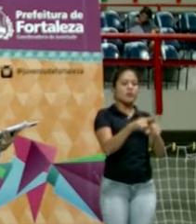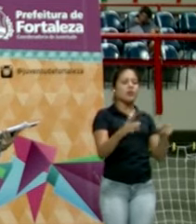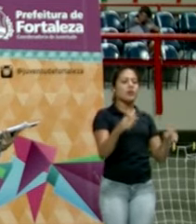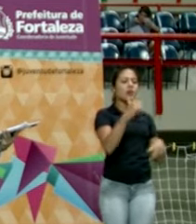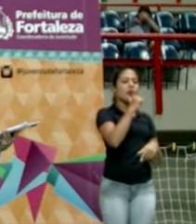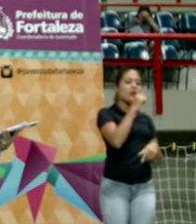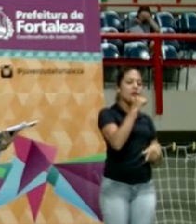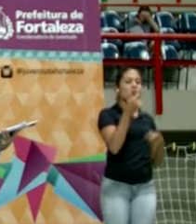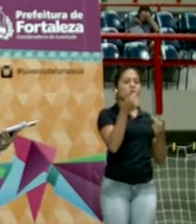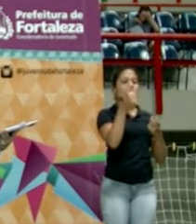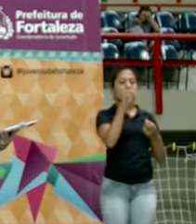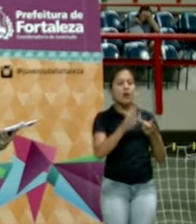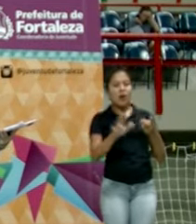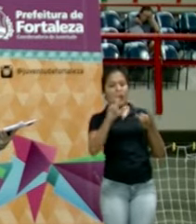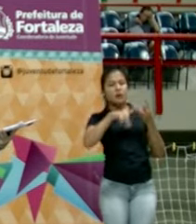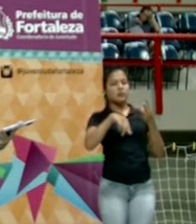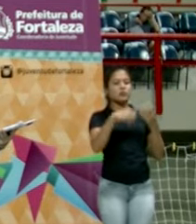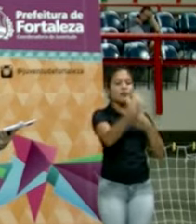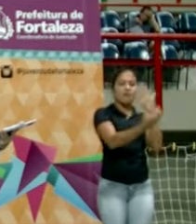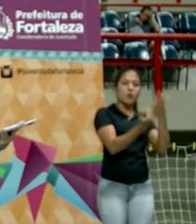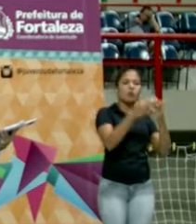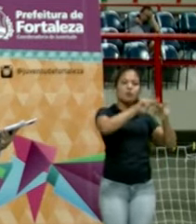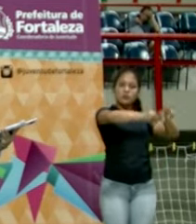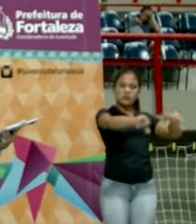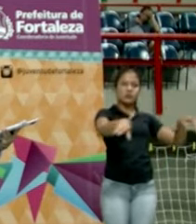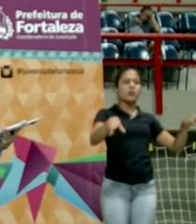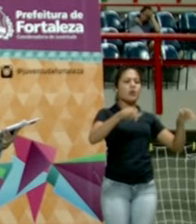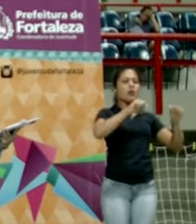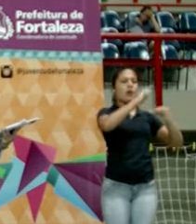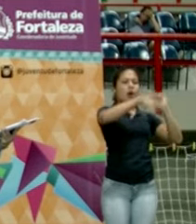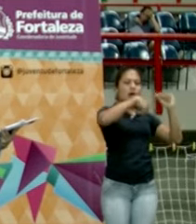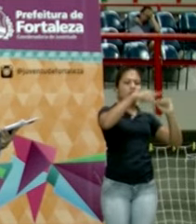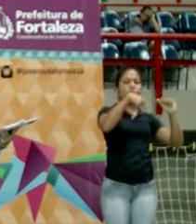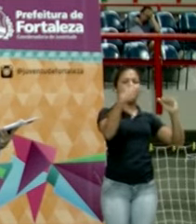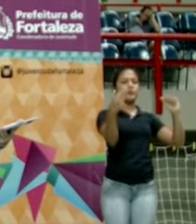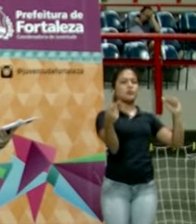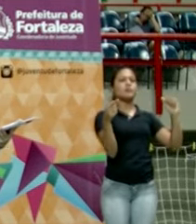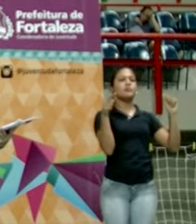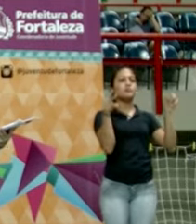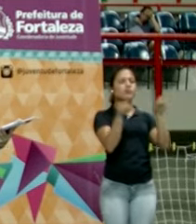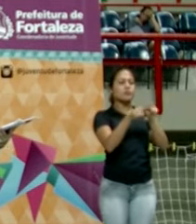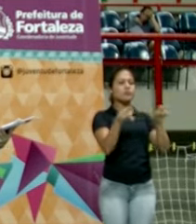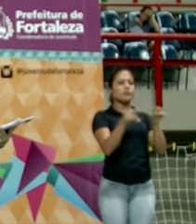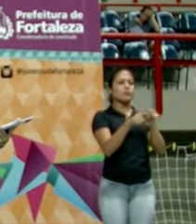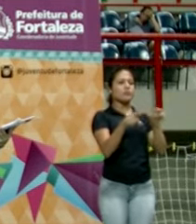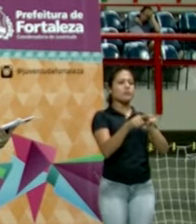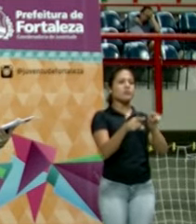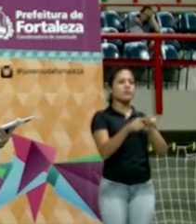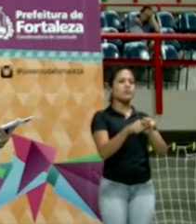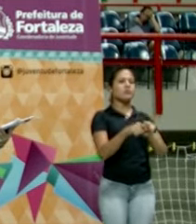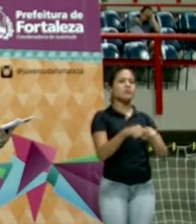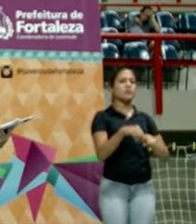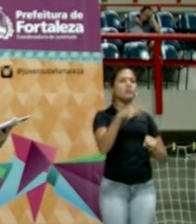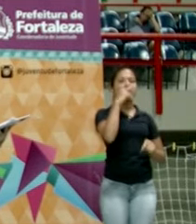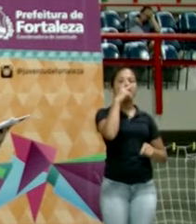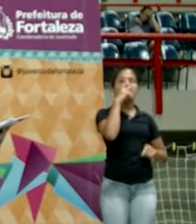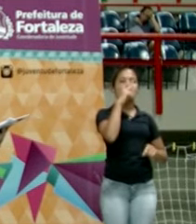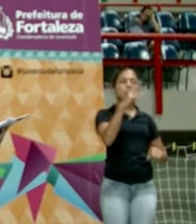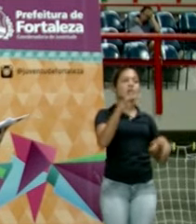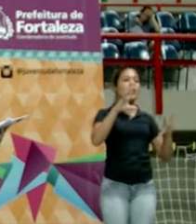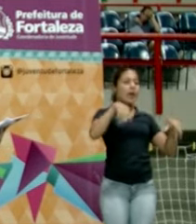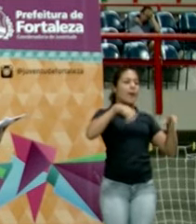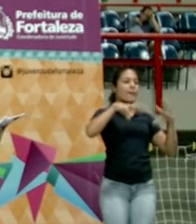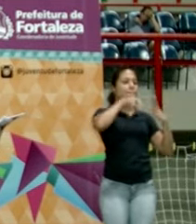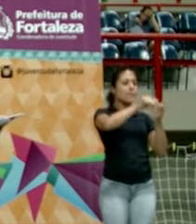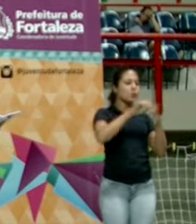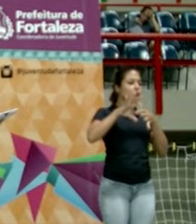como diziam os jônios, ou dos átomos, como dizia Demócrito. Na verdade, dão a impressão de que querem ancorar o mundo numa teia de